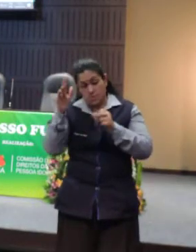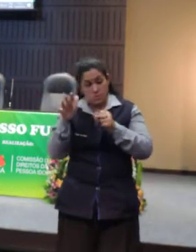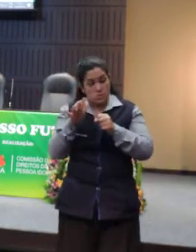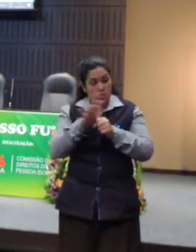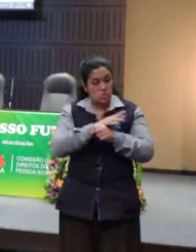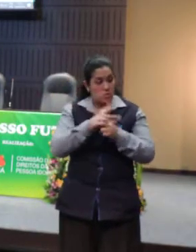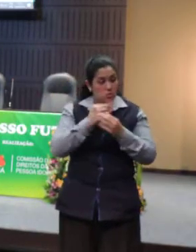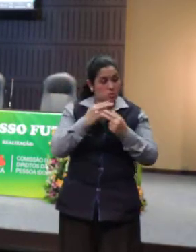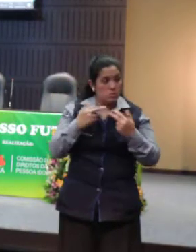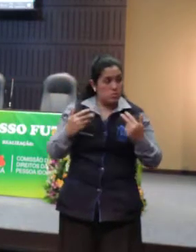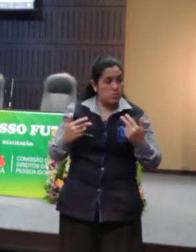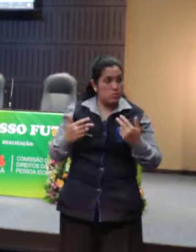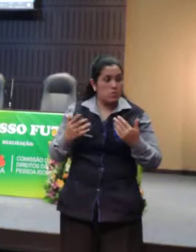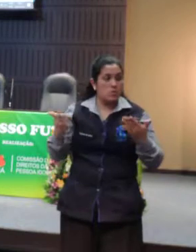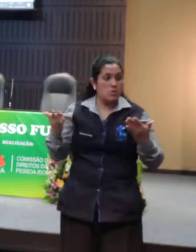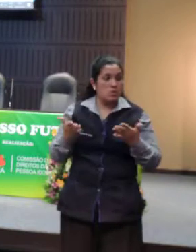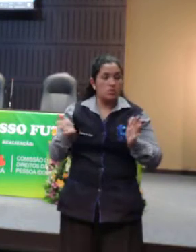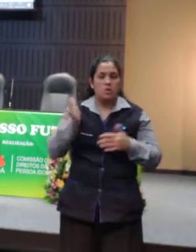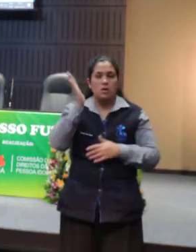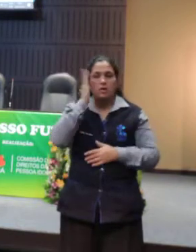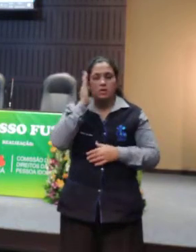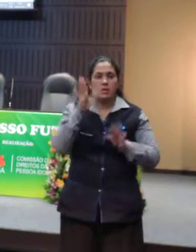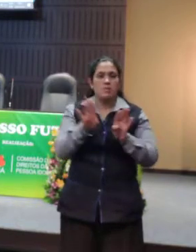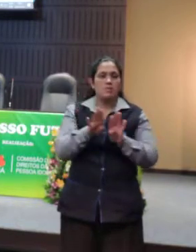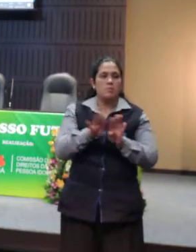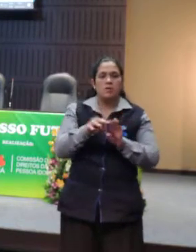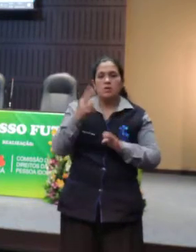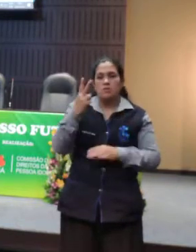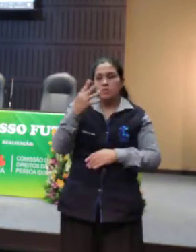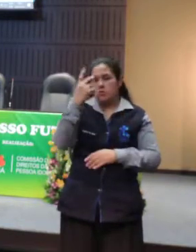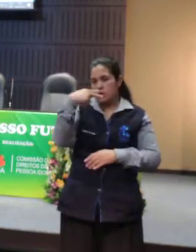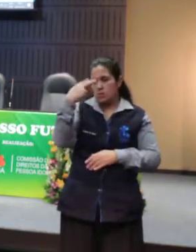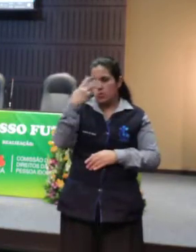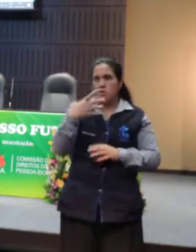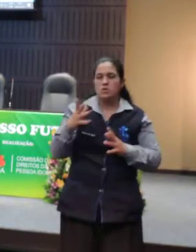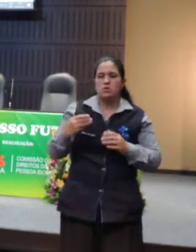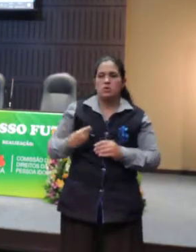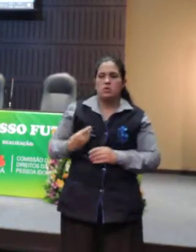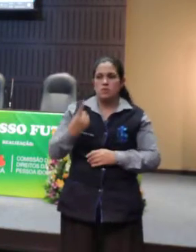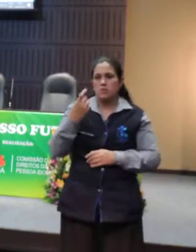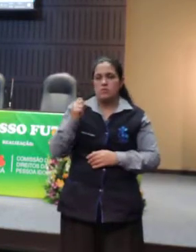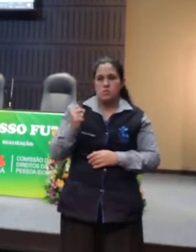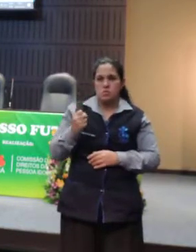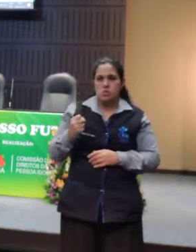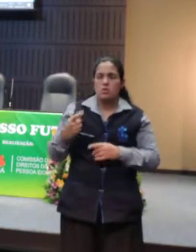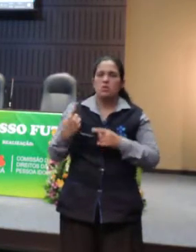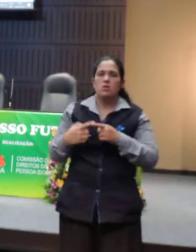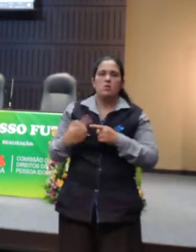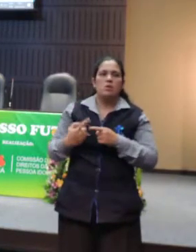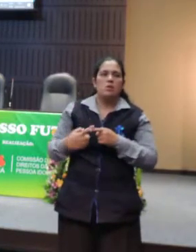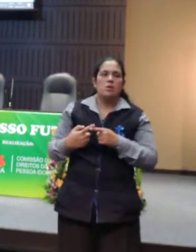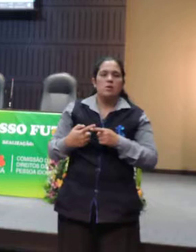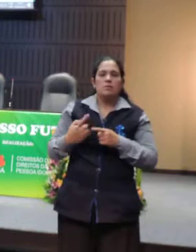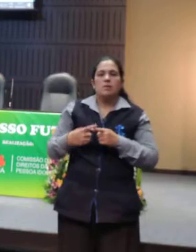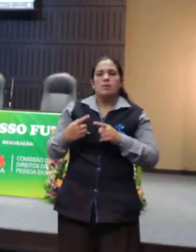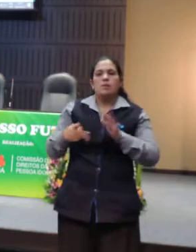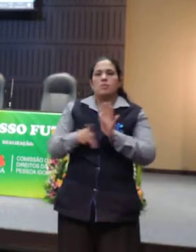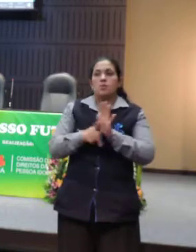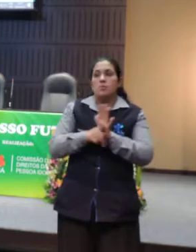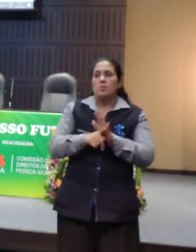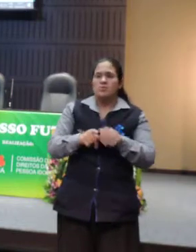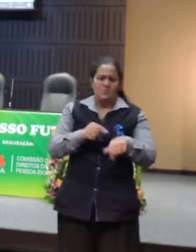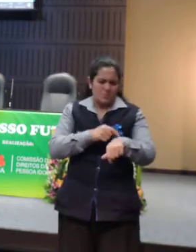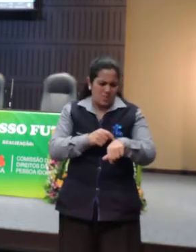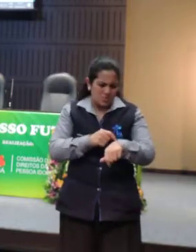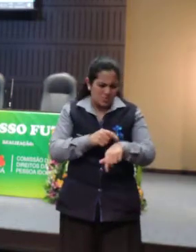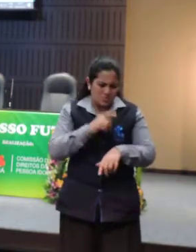cheia de informações e hoje a gente sabe que de 24 horas nós só vivemos 18, o relógio, eu não sei explicar isso